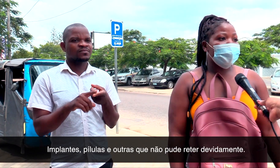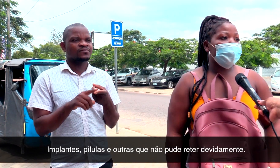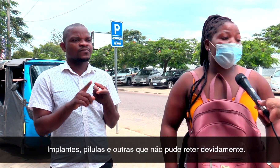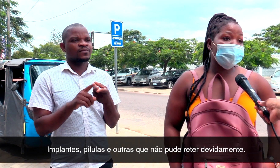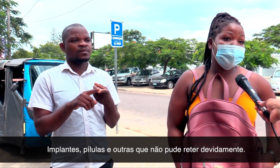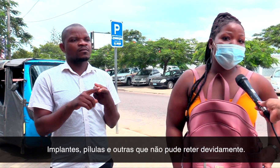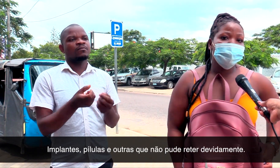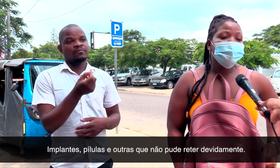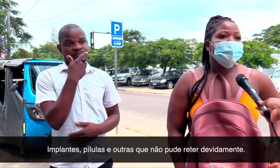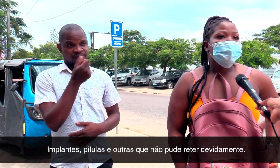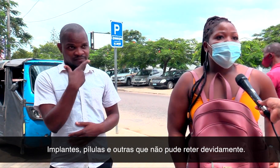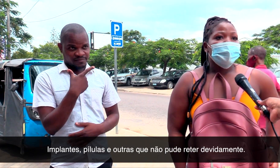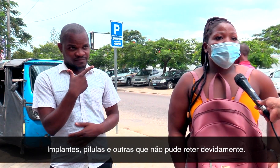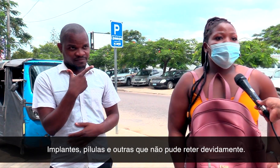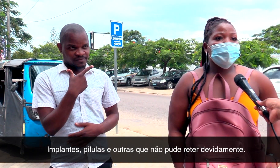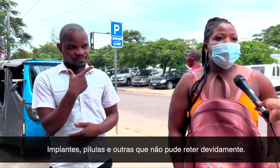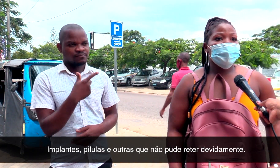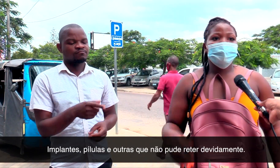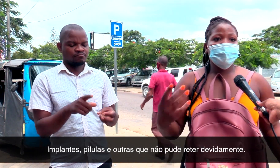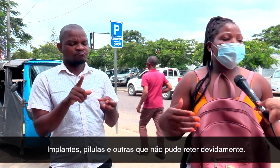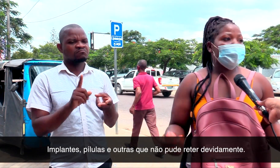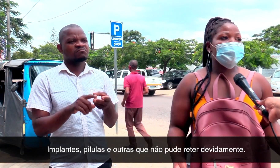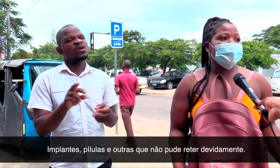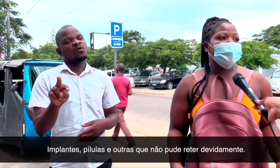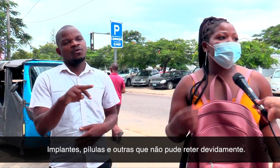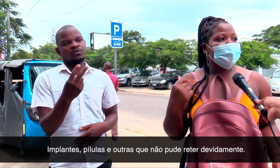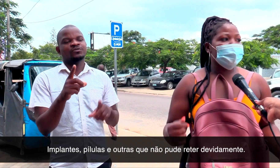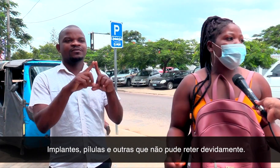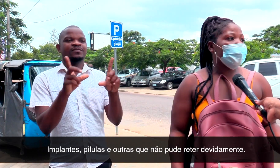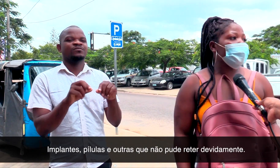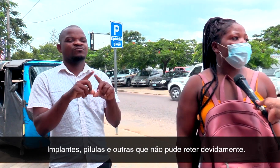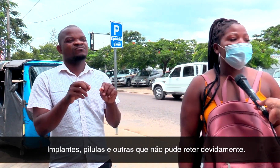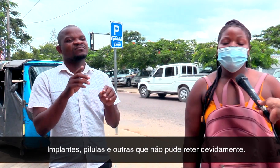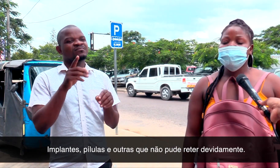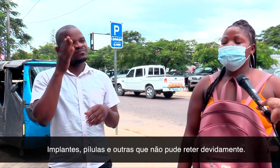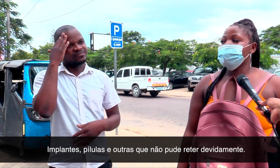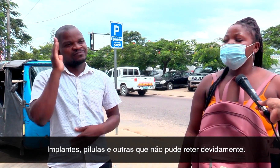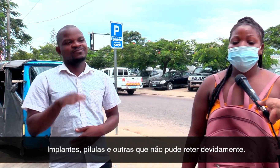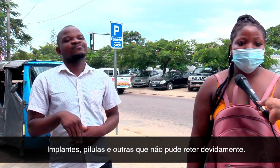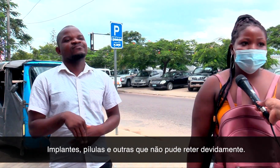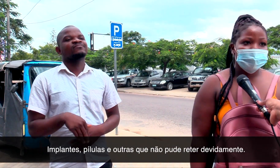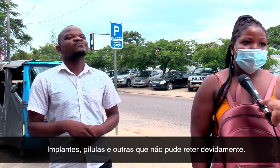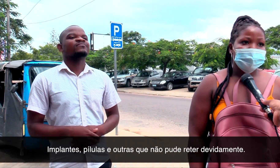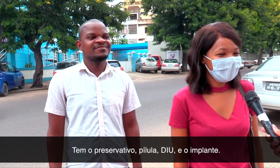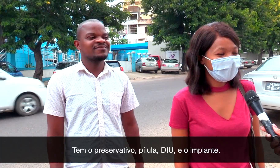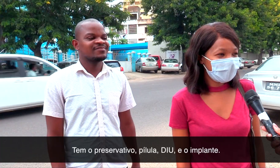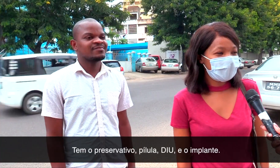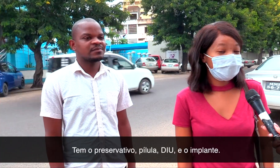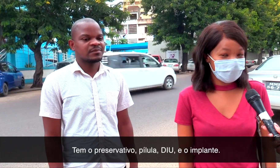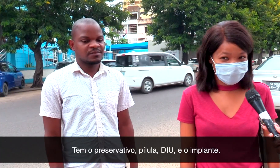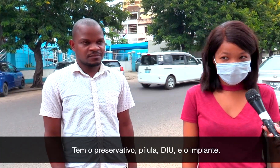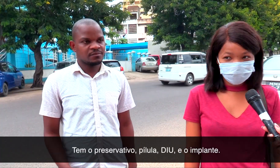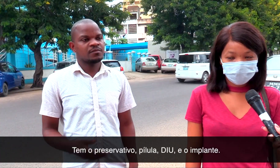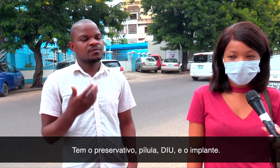e pílulas e algumas outras coisas que não consegui deixar na mente. Tem